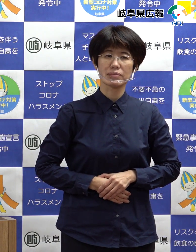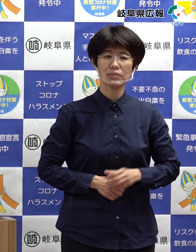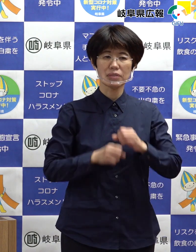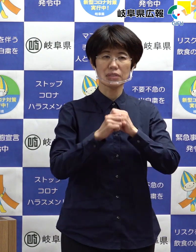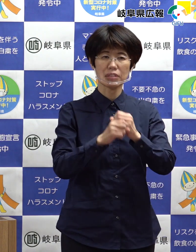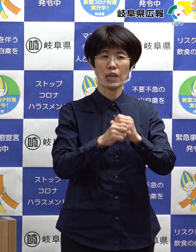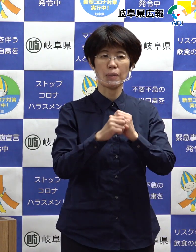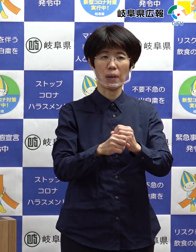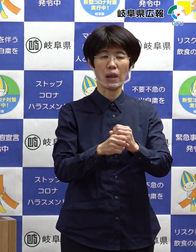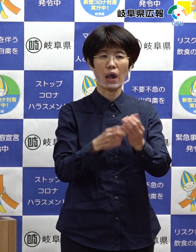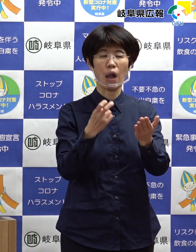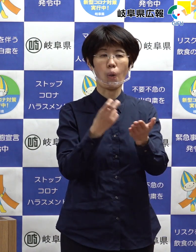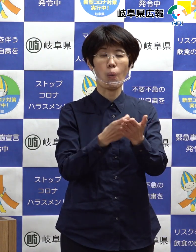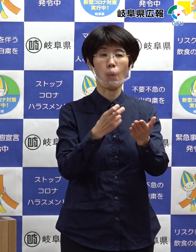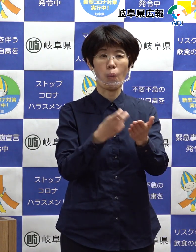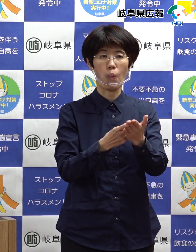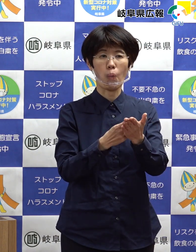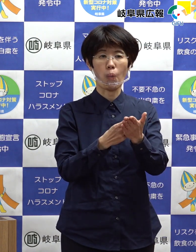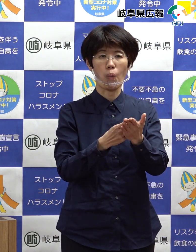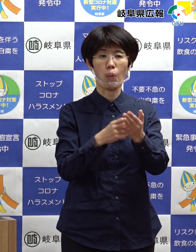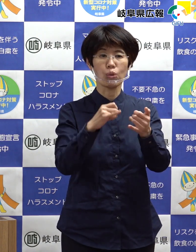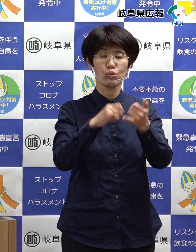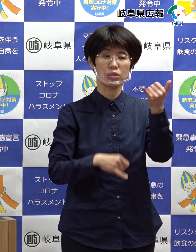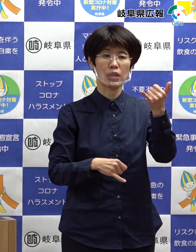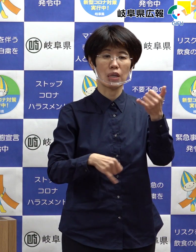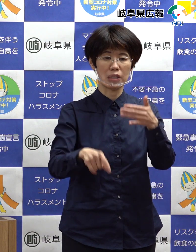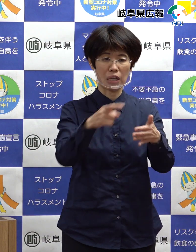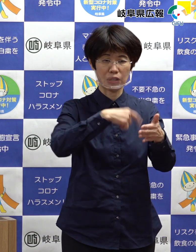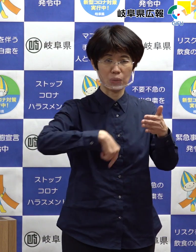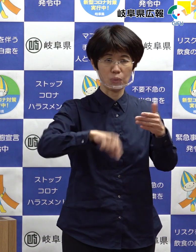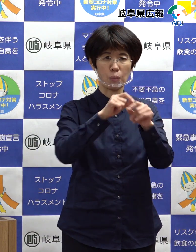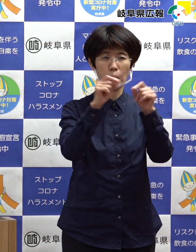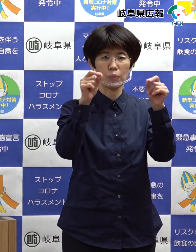競馬予報違反の、不正事案の問題